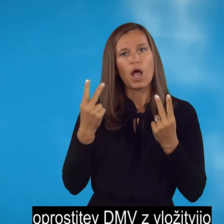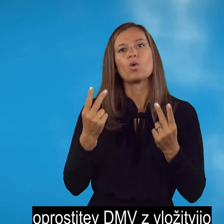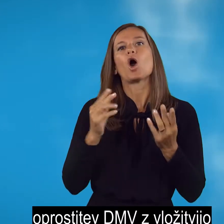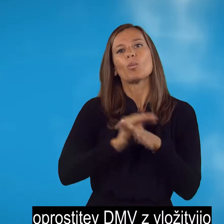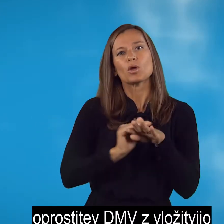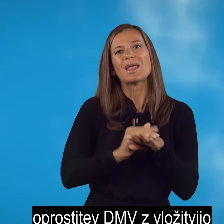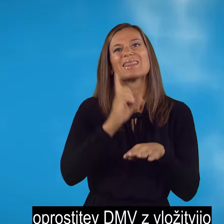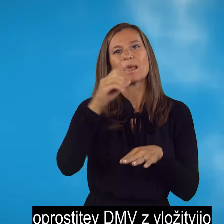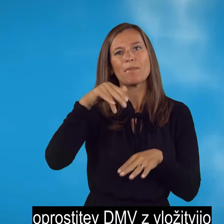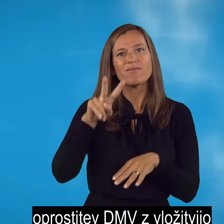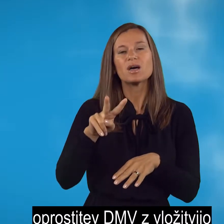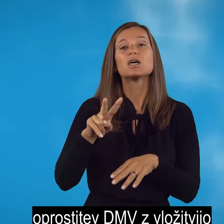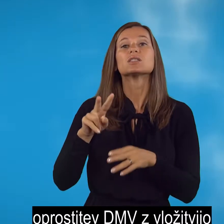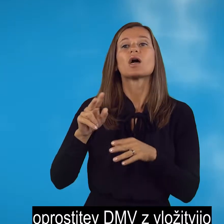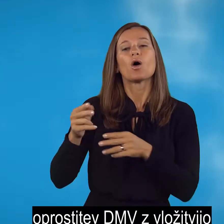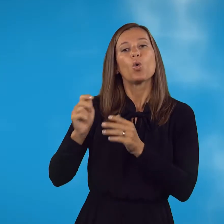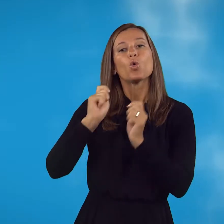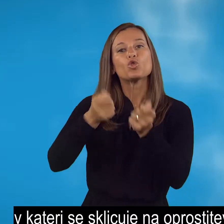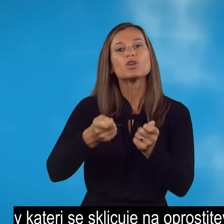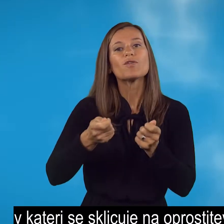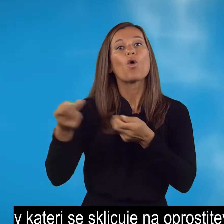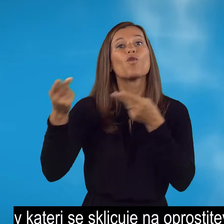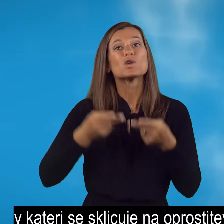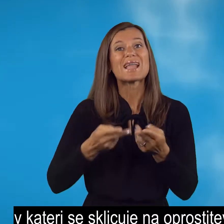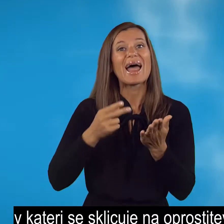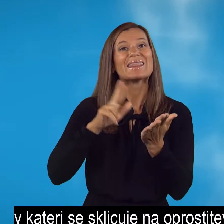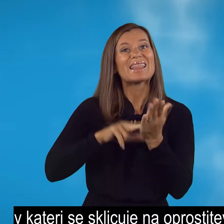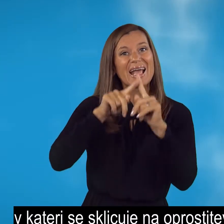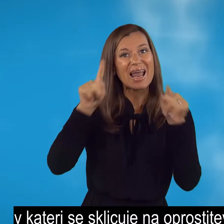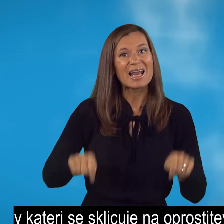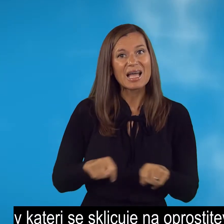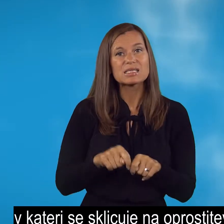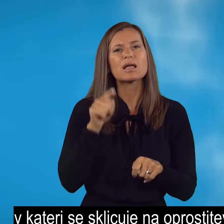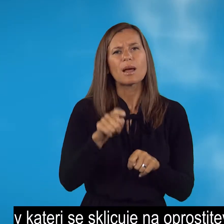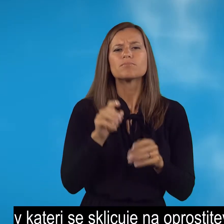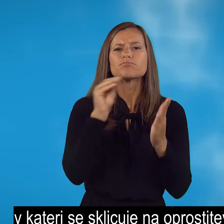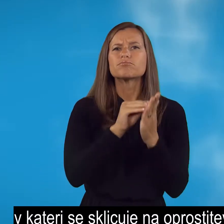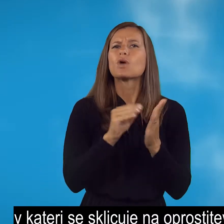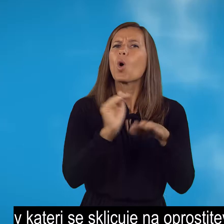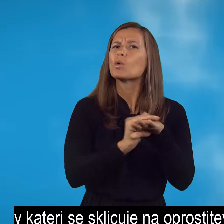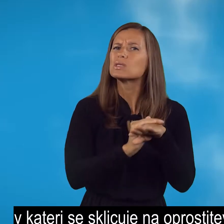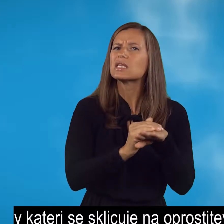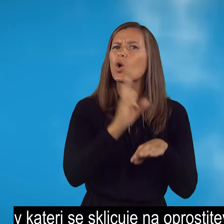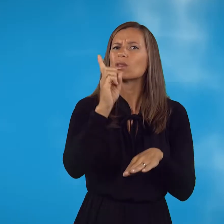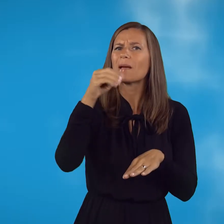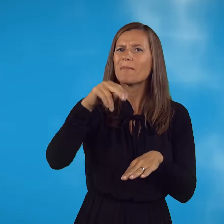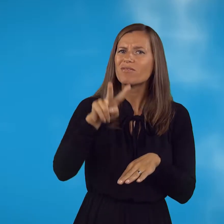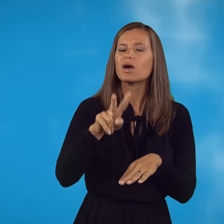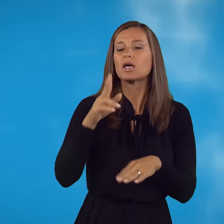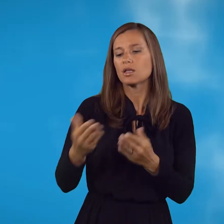vložitvijo uvozne carinske deklaracije, v kateri se sklicuje na oprostitev DMV ter priloži dokazilo o skupnem